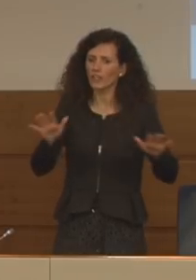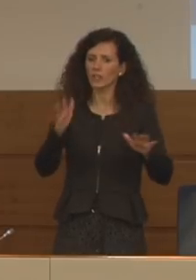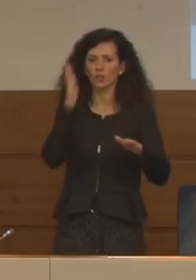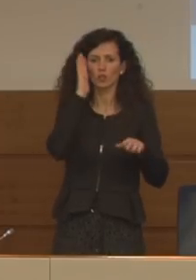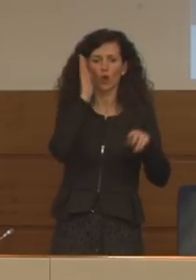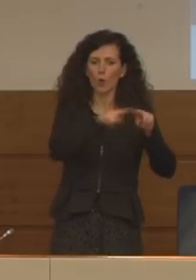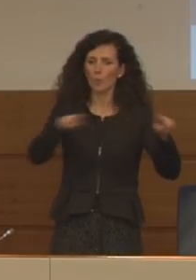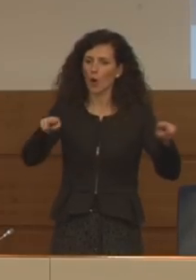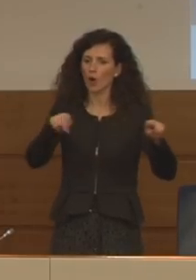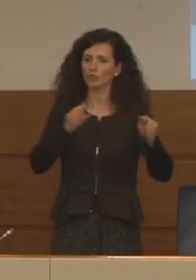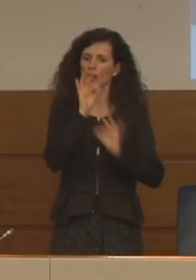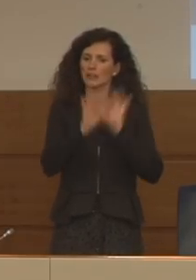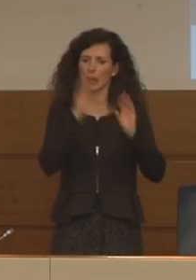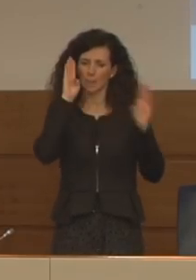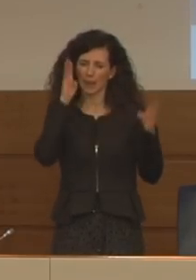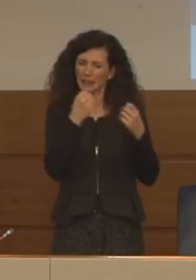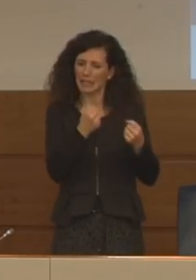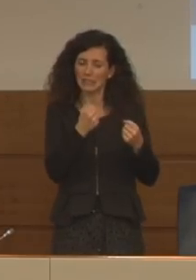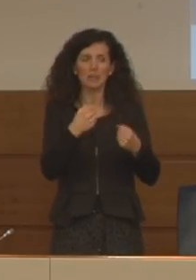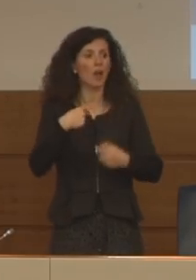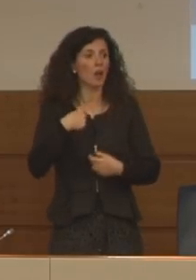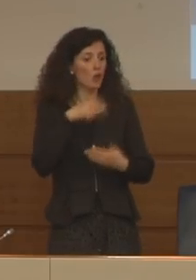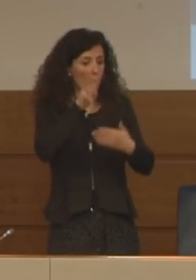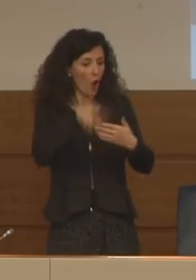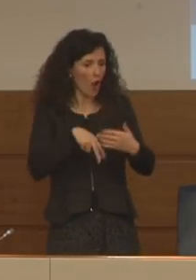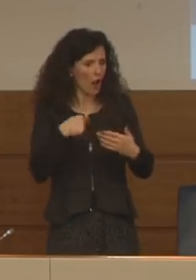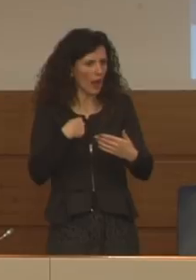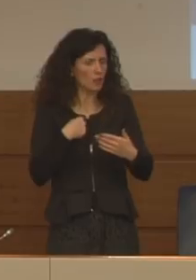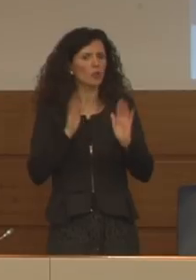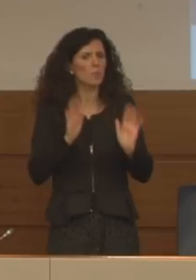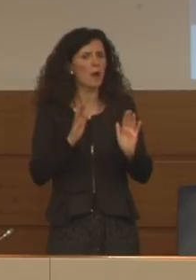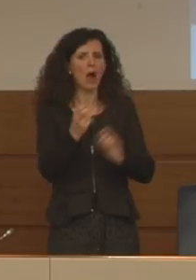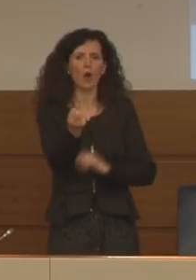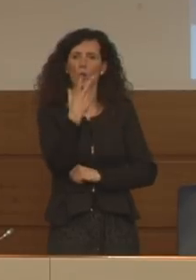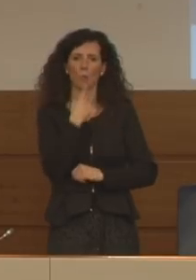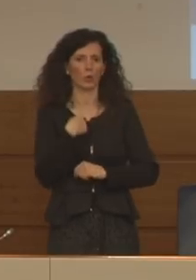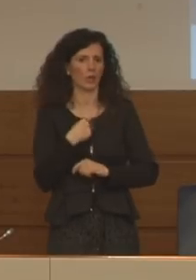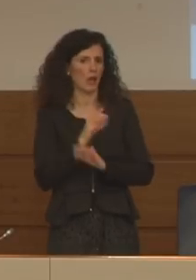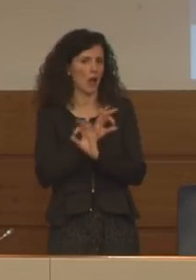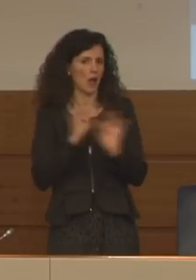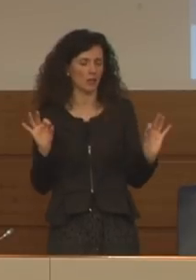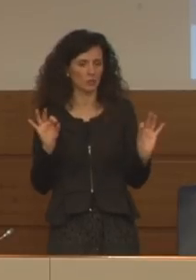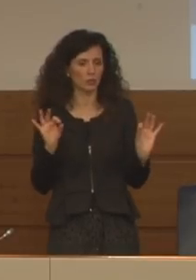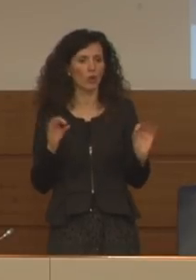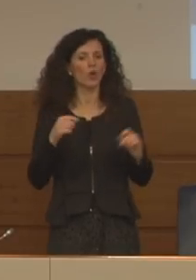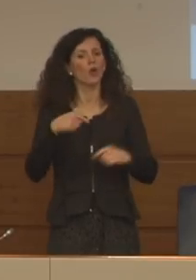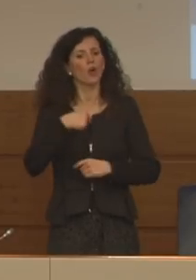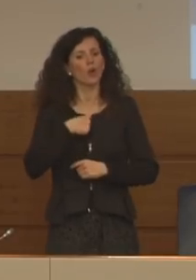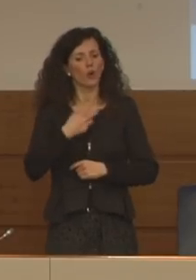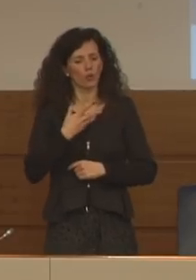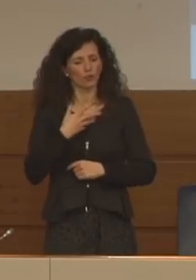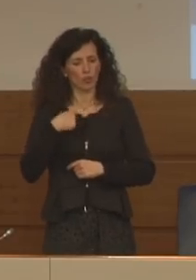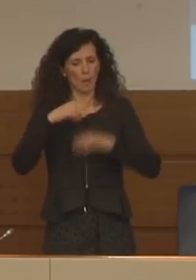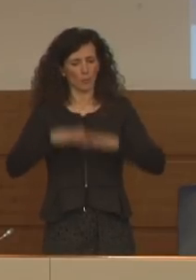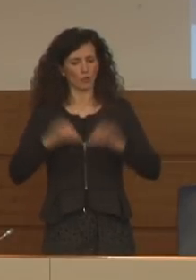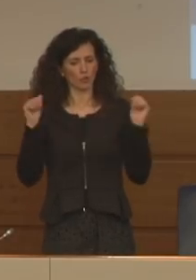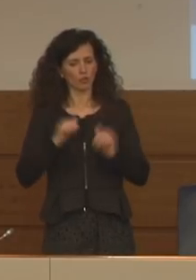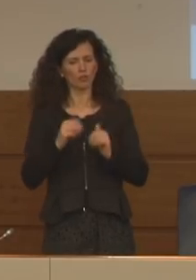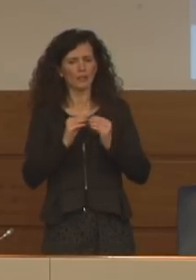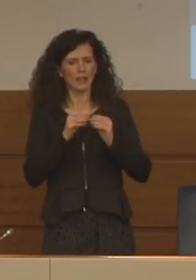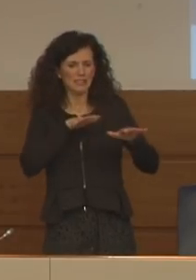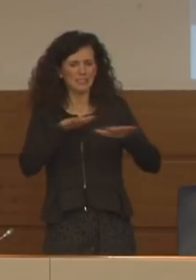io ho letto di questa cosa a me non è stato comunicato ma noi abbiamo un sistema che gestisce